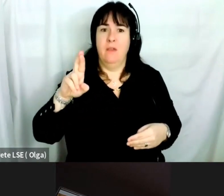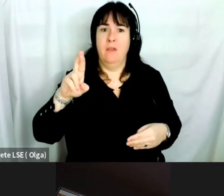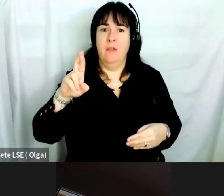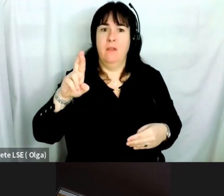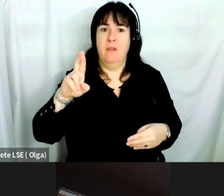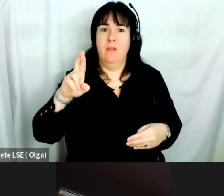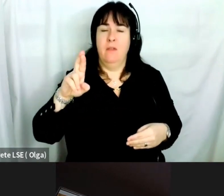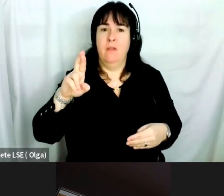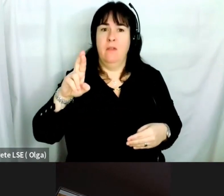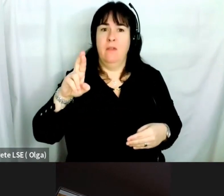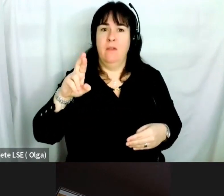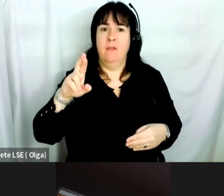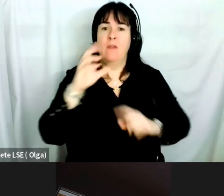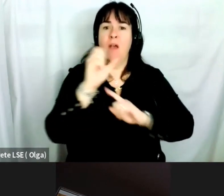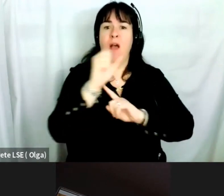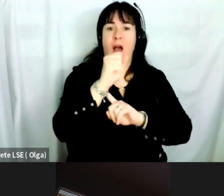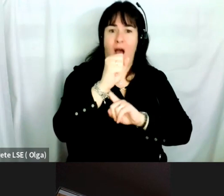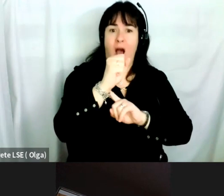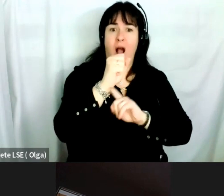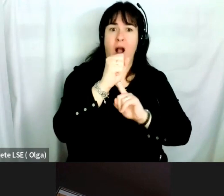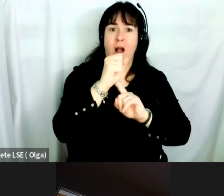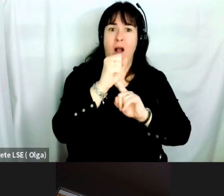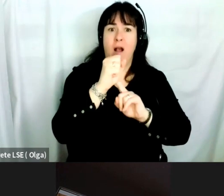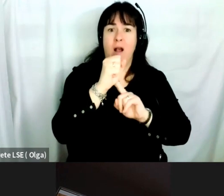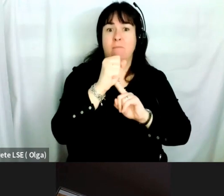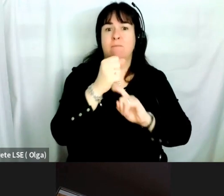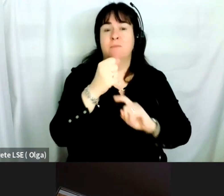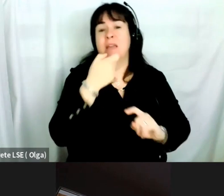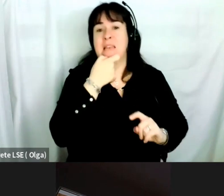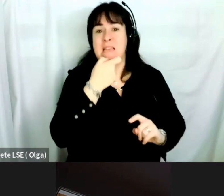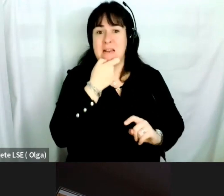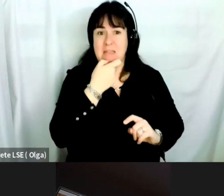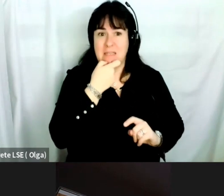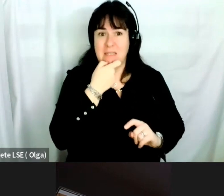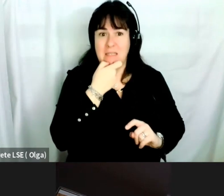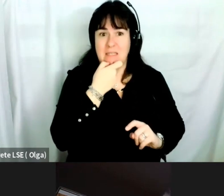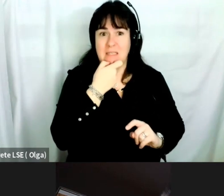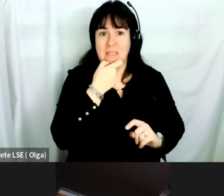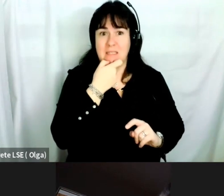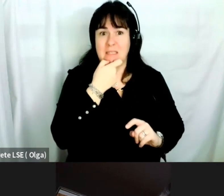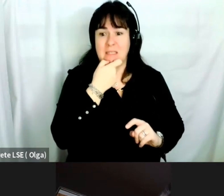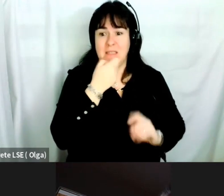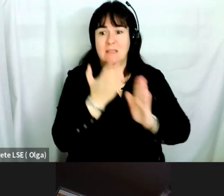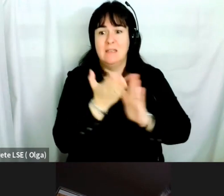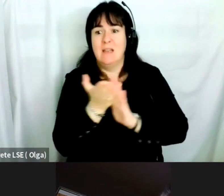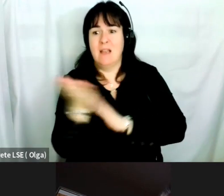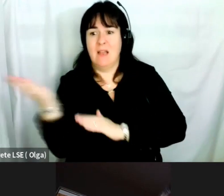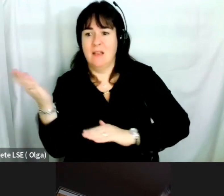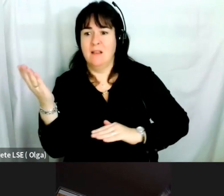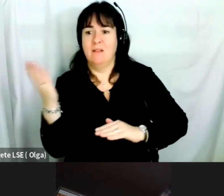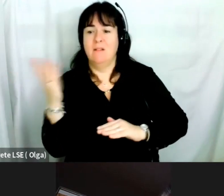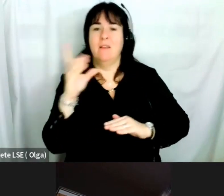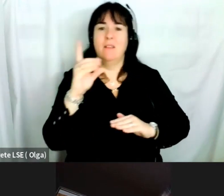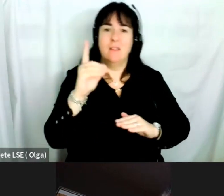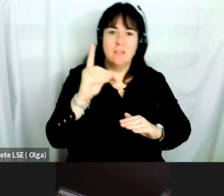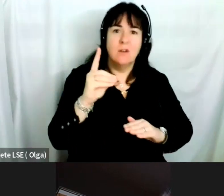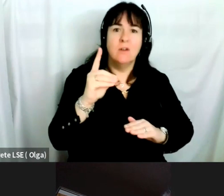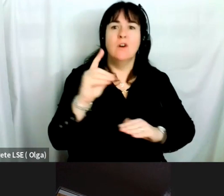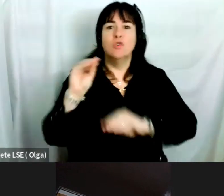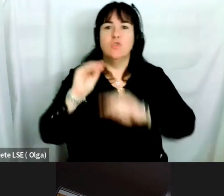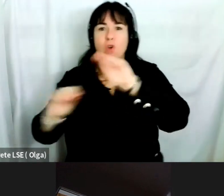las iniciales de las palabras en inglés, Alternative Dispute Resolution, pero porque